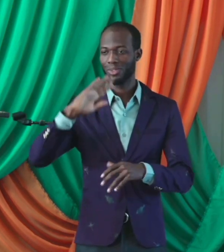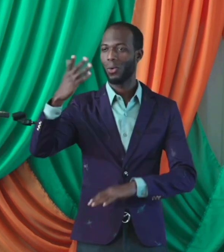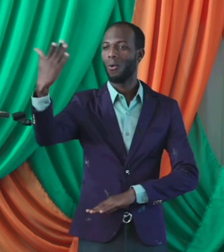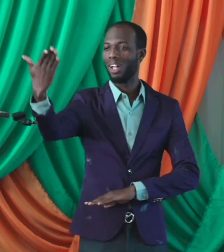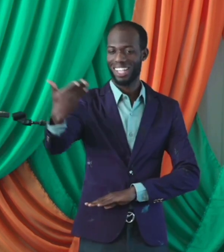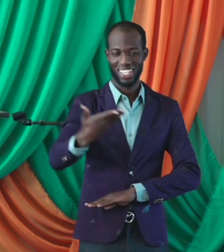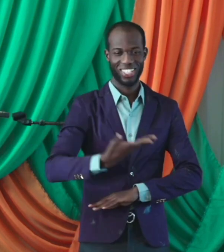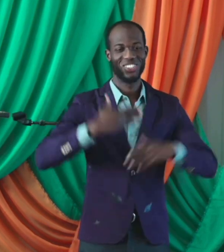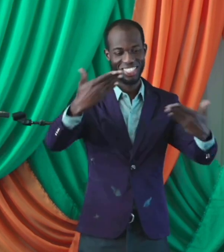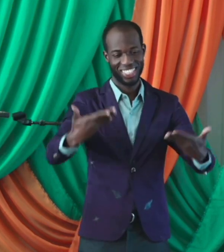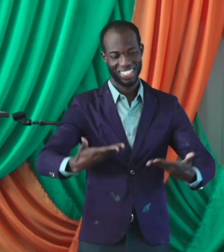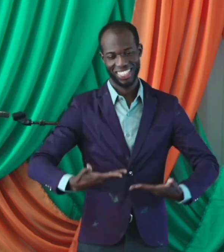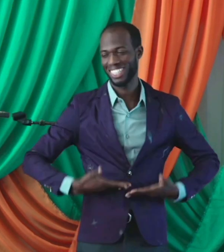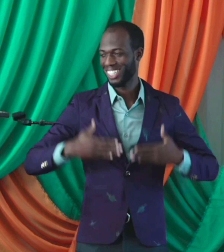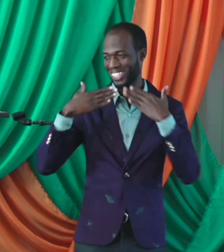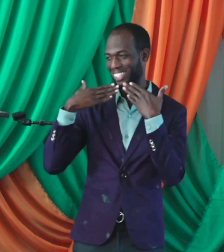Bienvenue.